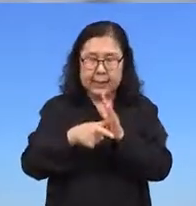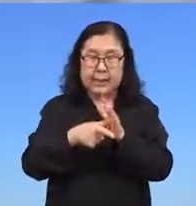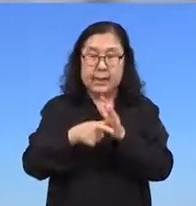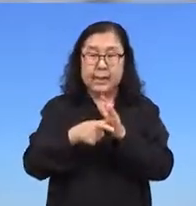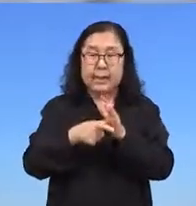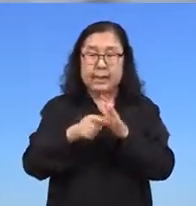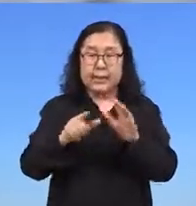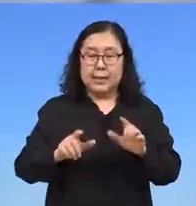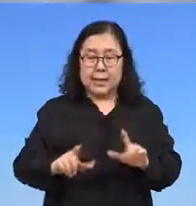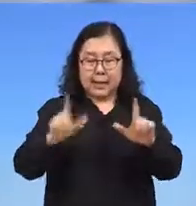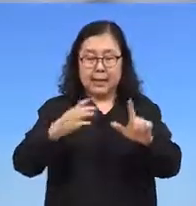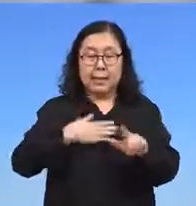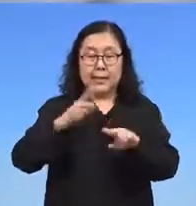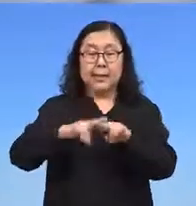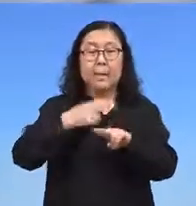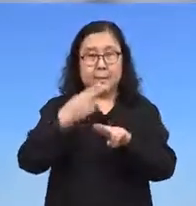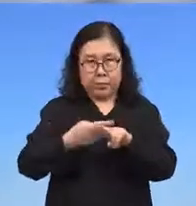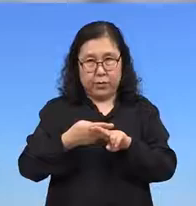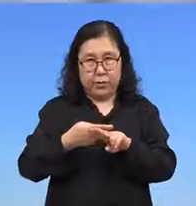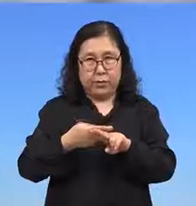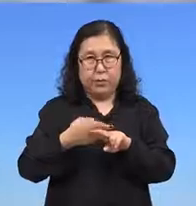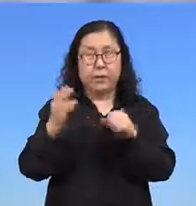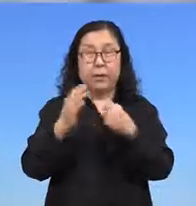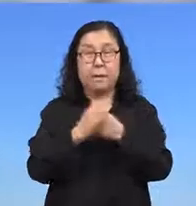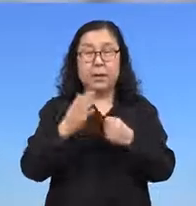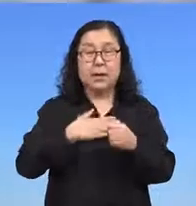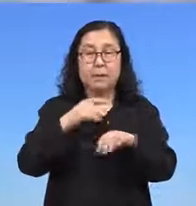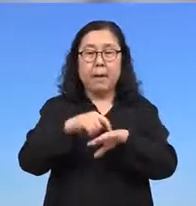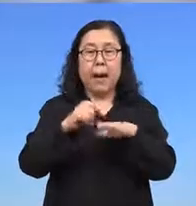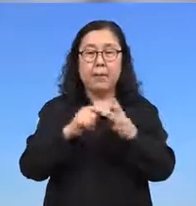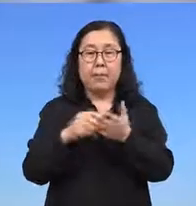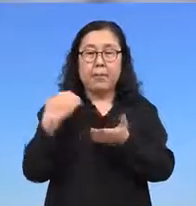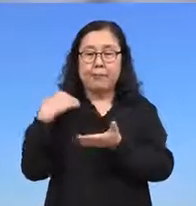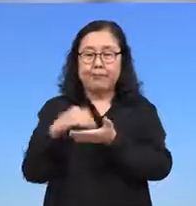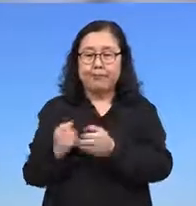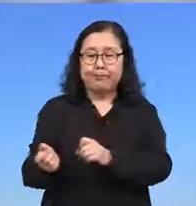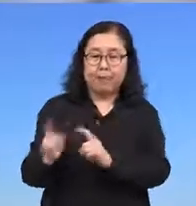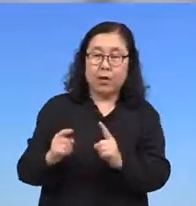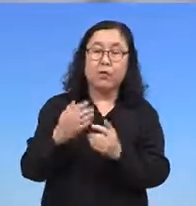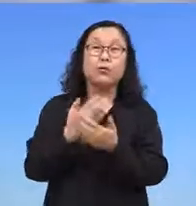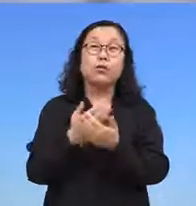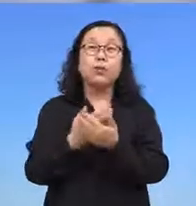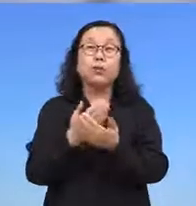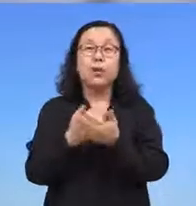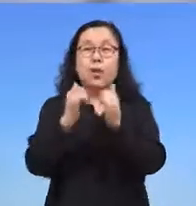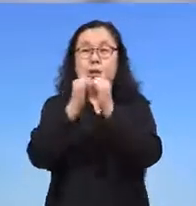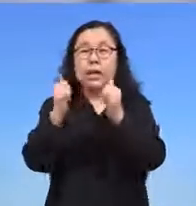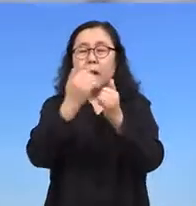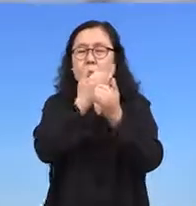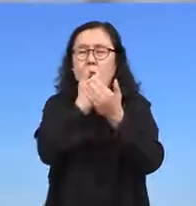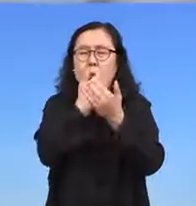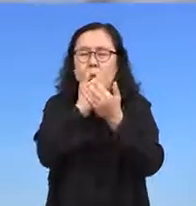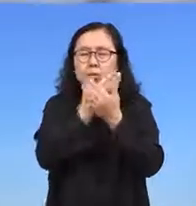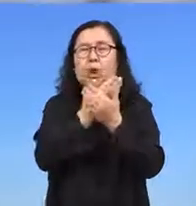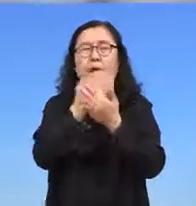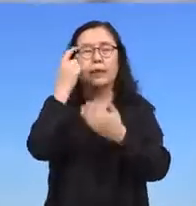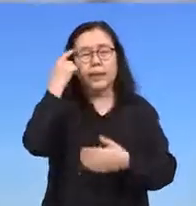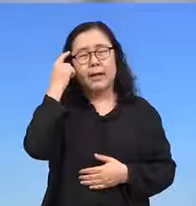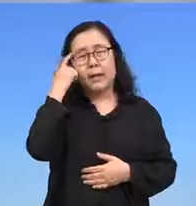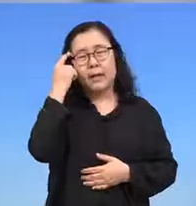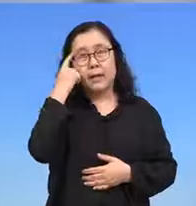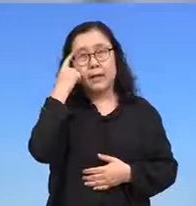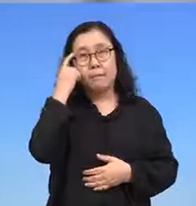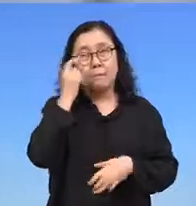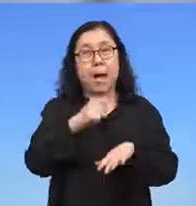프레젠트, 이 날이 내게 선물이라고 한다면 하나님 그 마음을 회복시켜 주시되, 무엇보다도 사람을